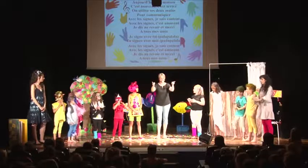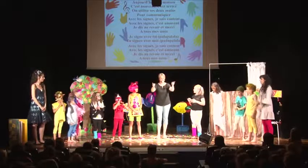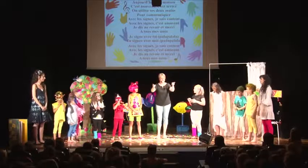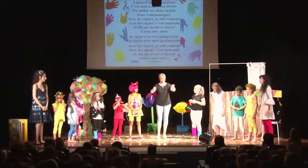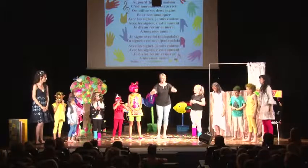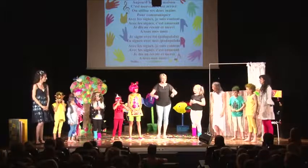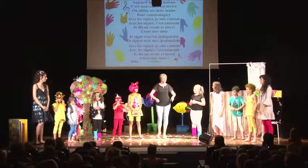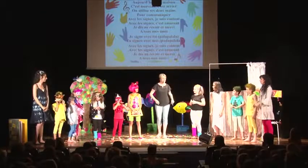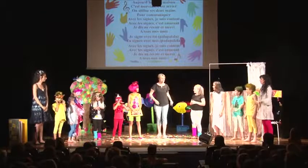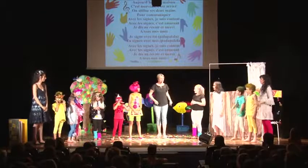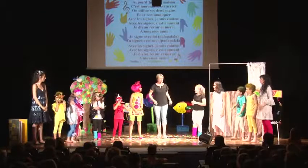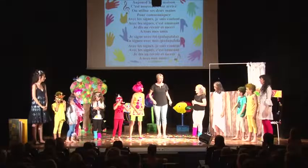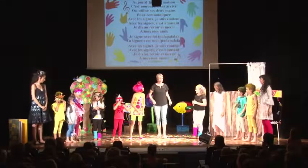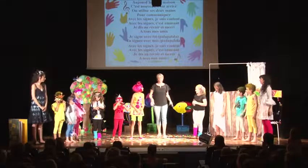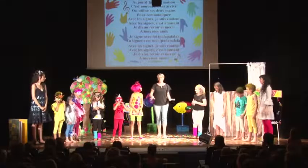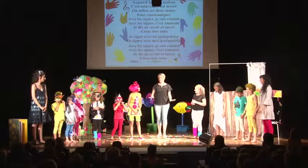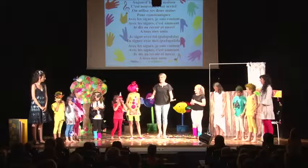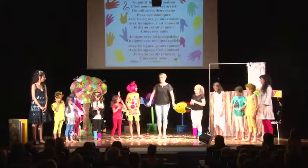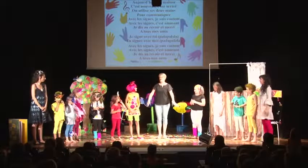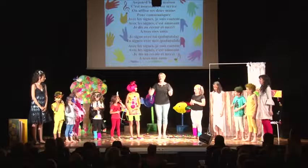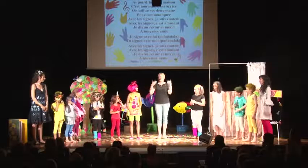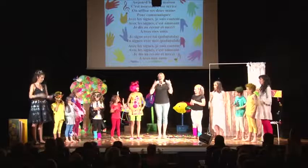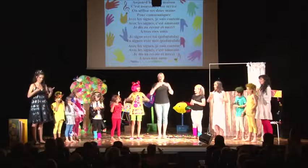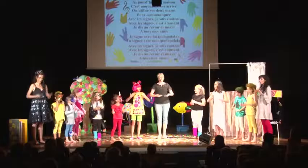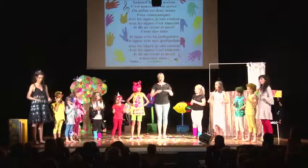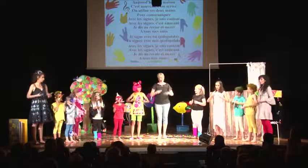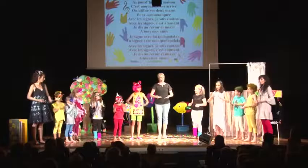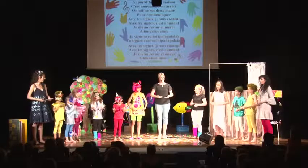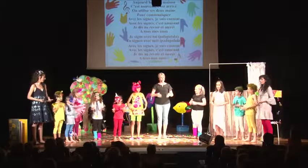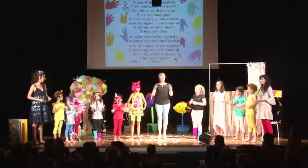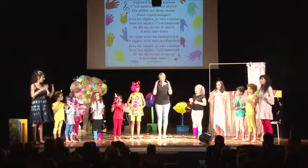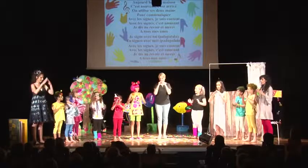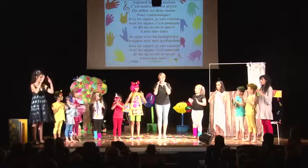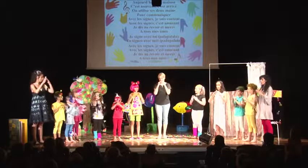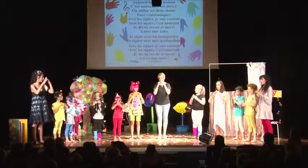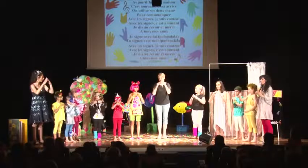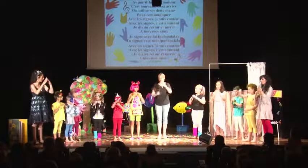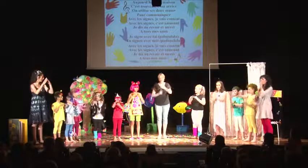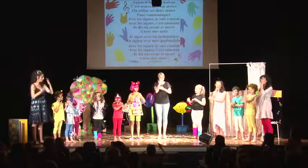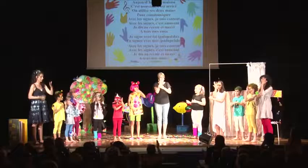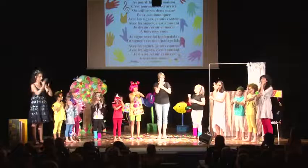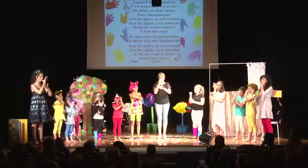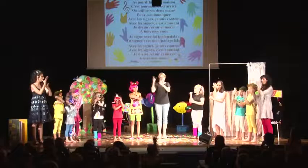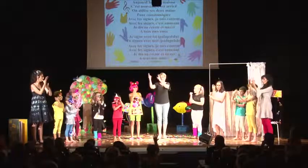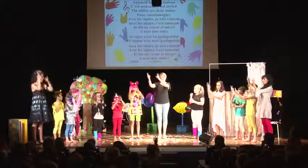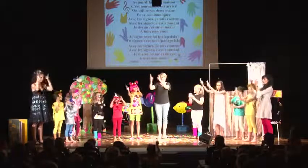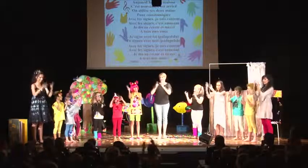vous. Vous êtes prêts? C'est parti. Aujourd'hui à la maison, c'est nouveau, c'est